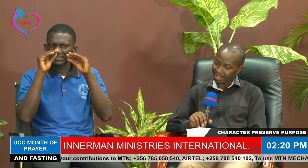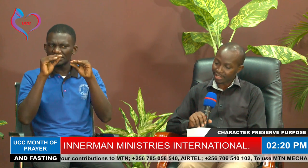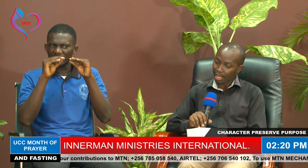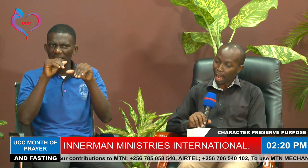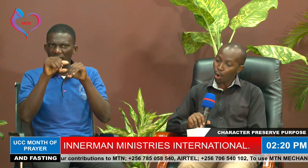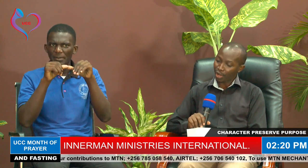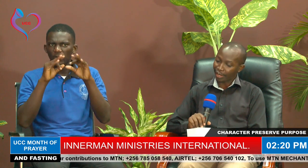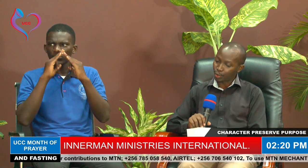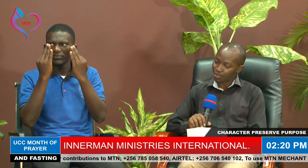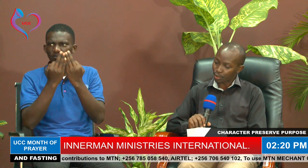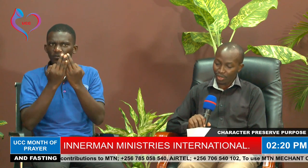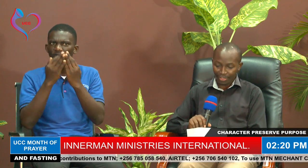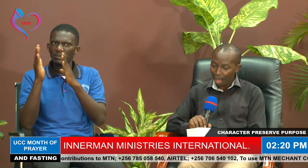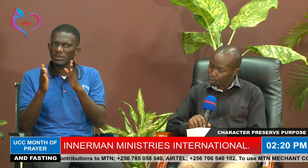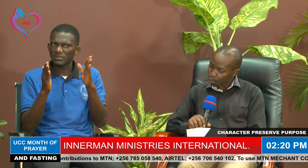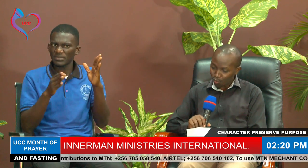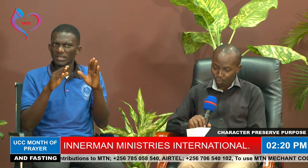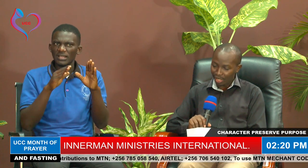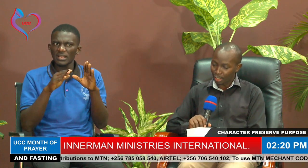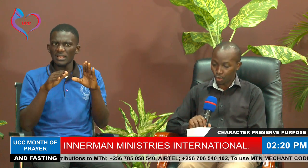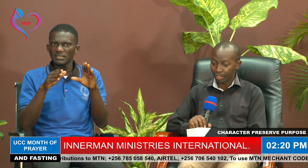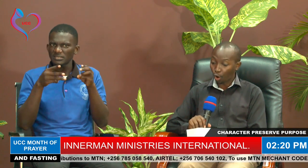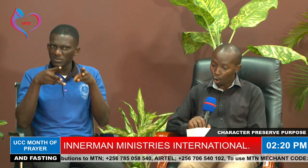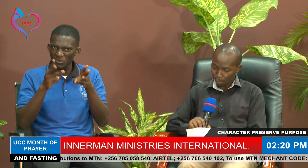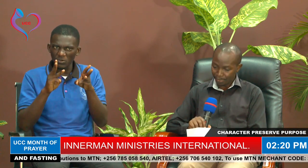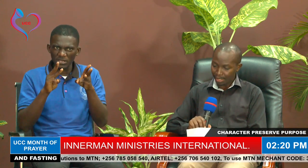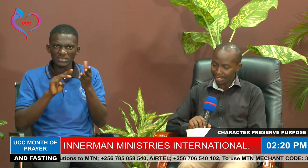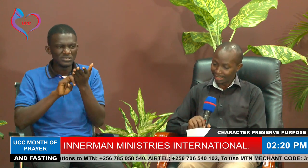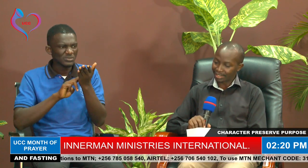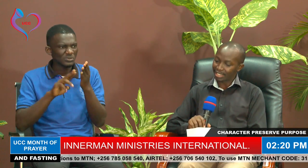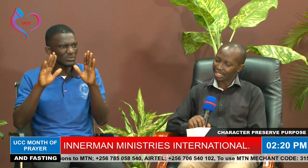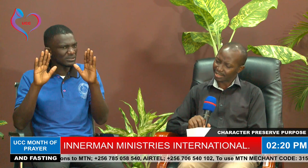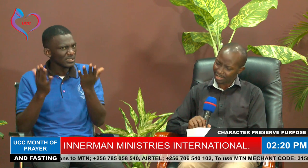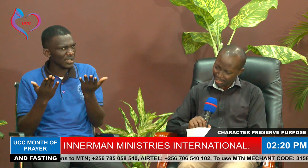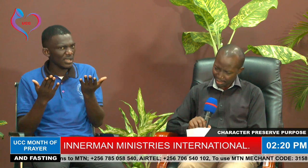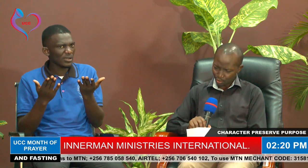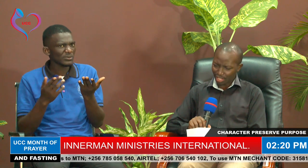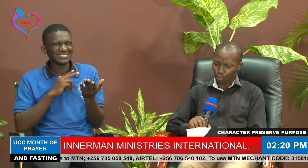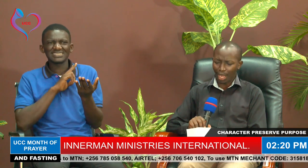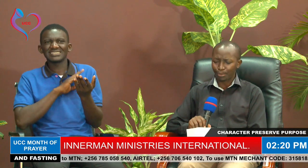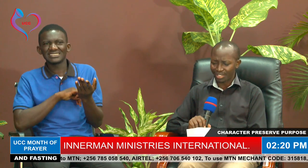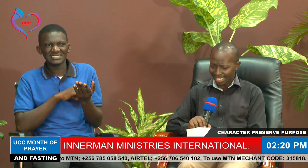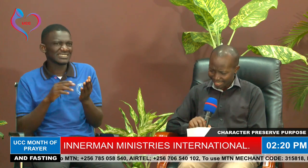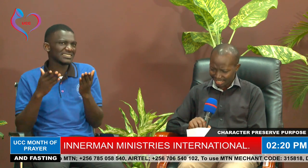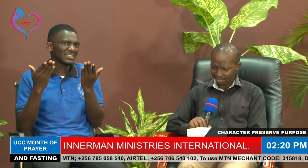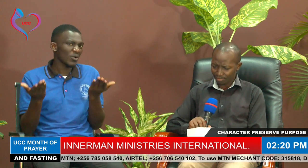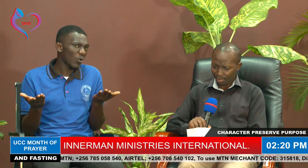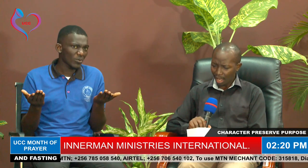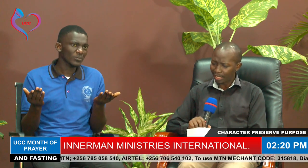methods? How we can use it without offending God? Oh, is it a sin so that we abstain it? And